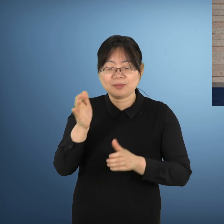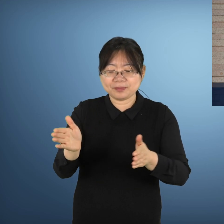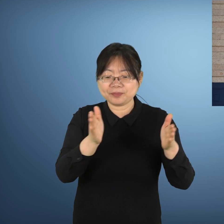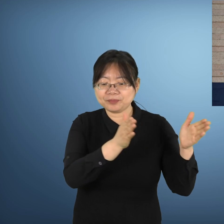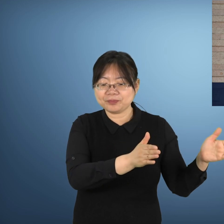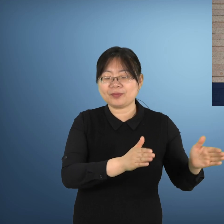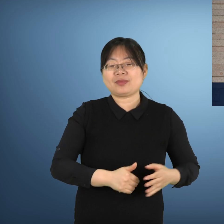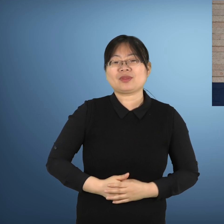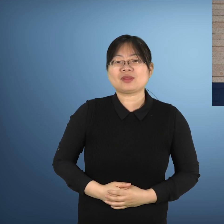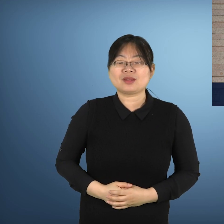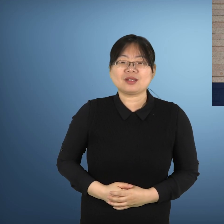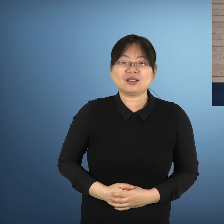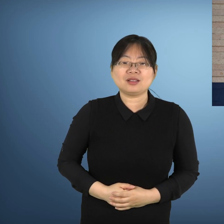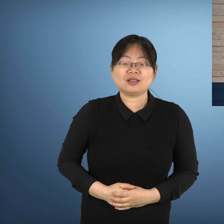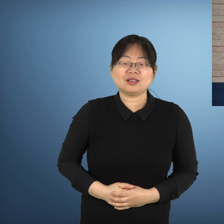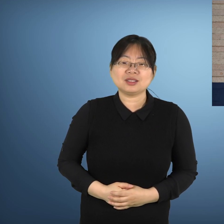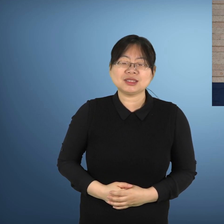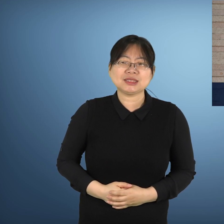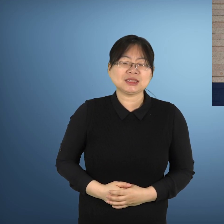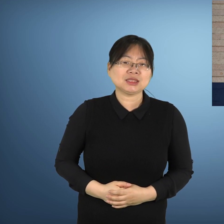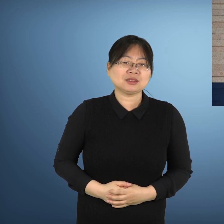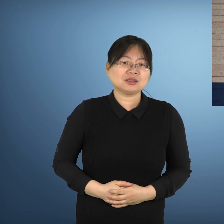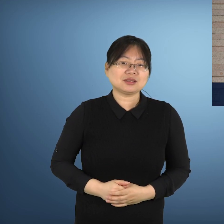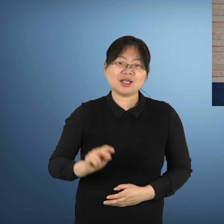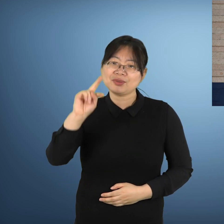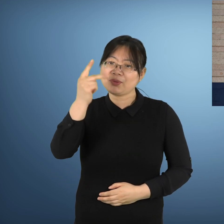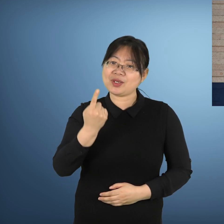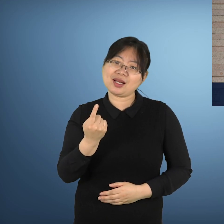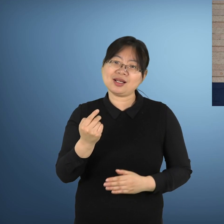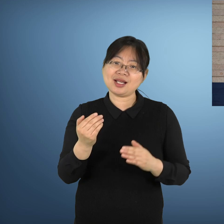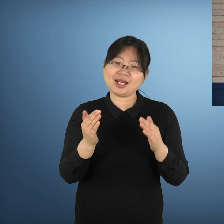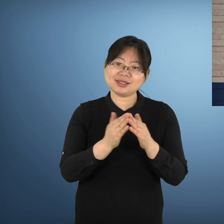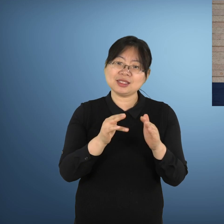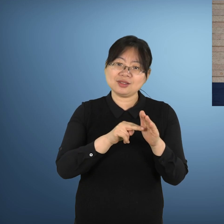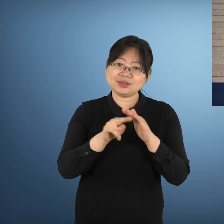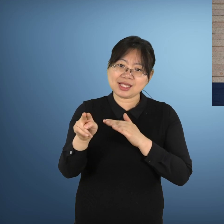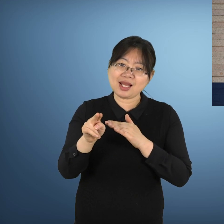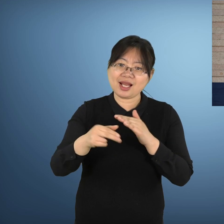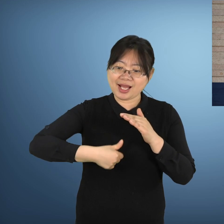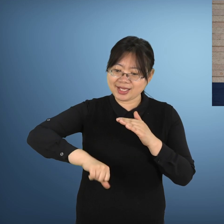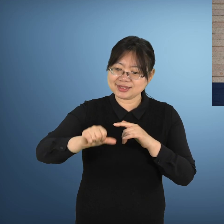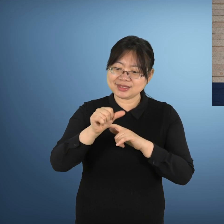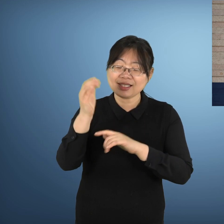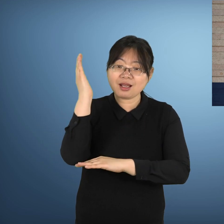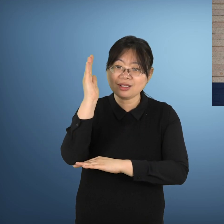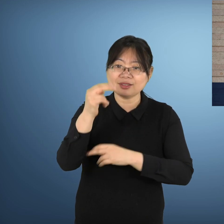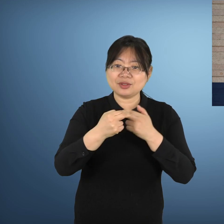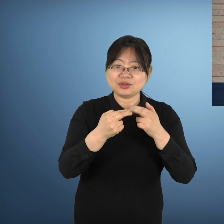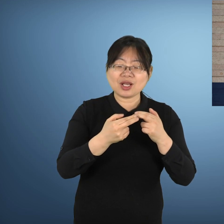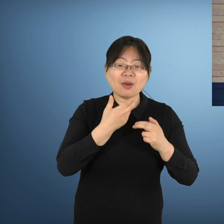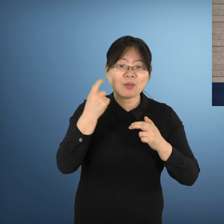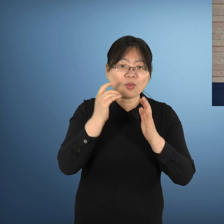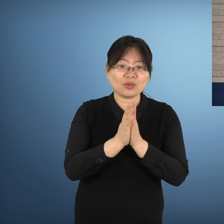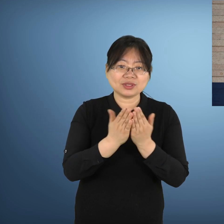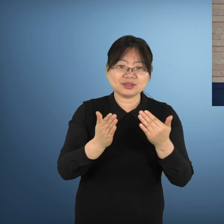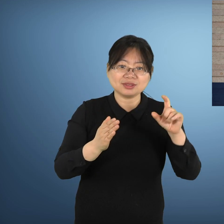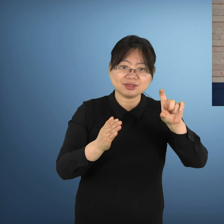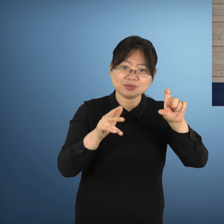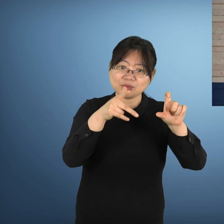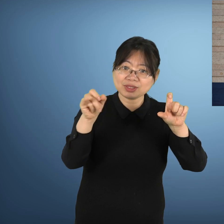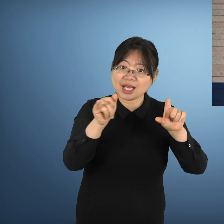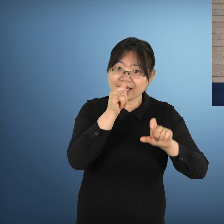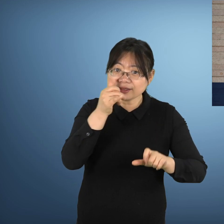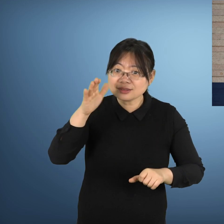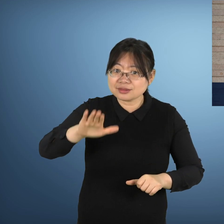볼까요? 소위 그 돌아온 탕자, 돌탕 이야기가 누가복음 15장에 있는데